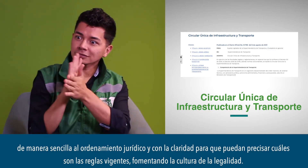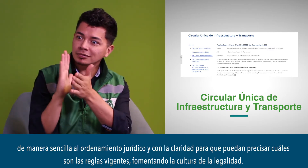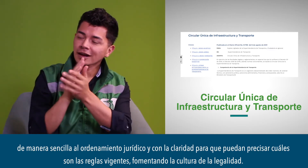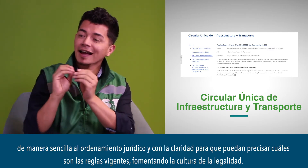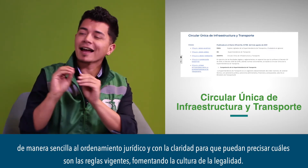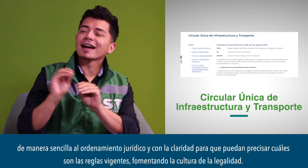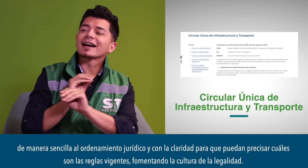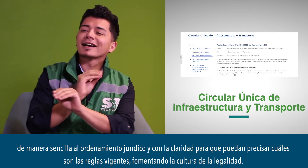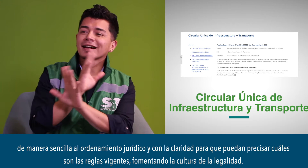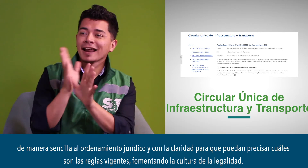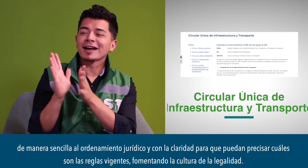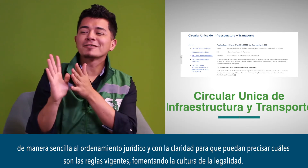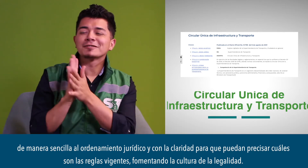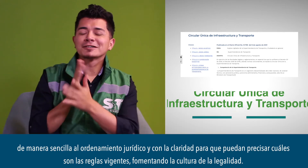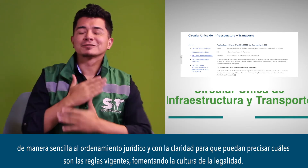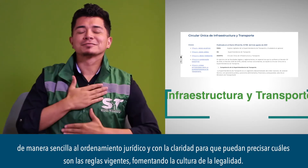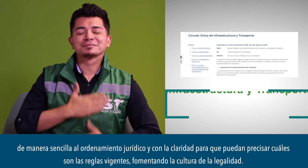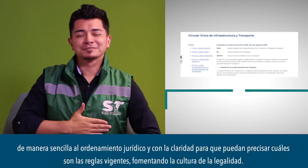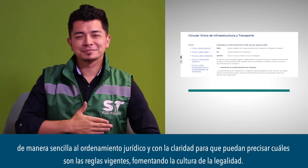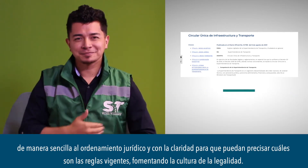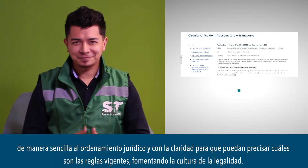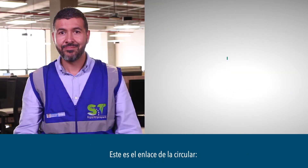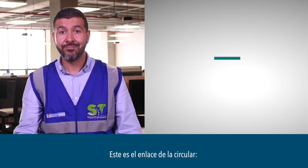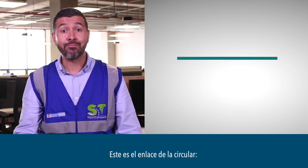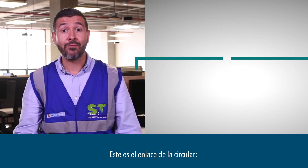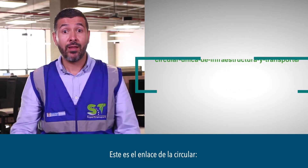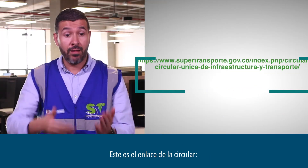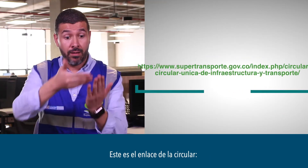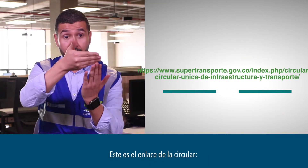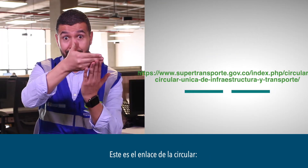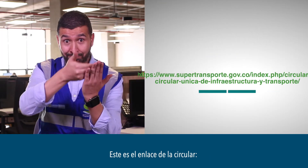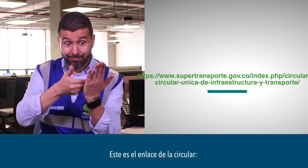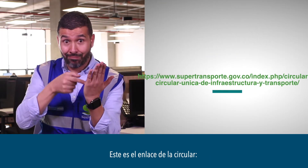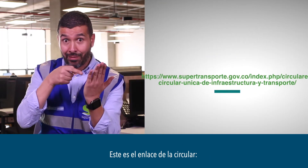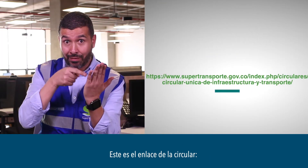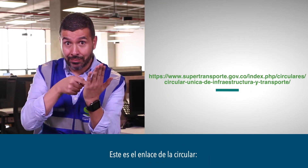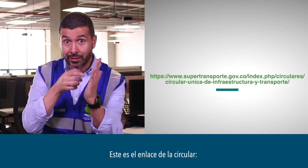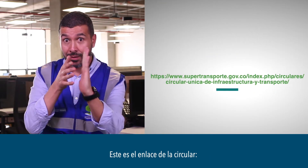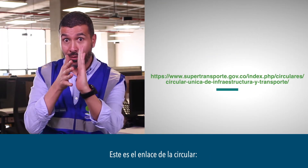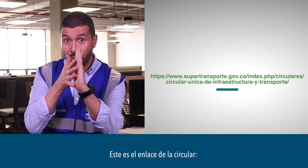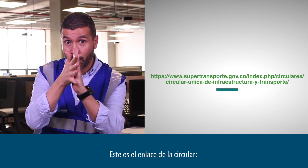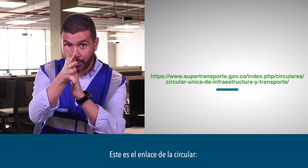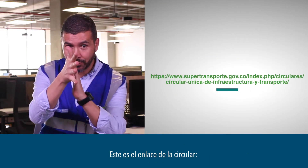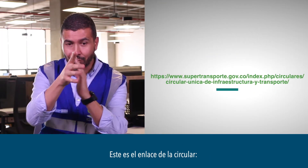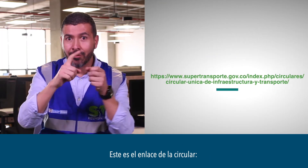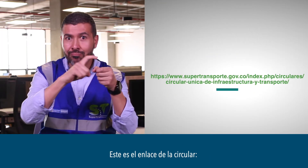fomentando la cultura de la legalidad. Este es el enlace de la circular.